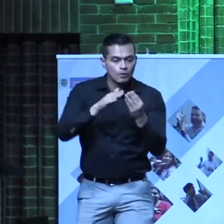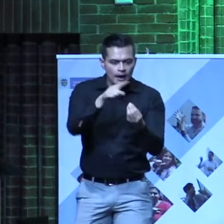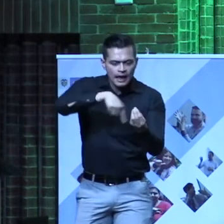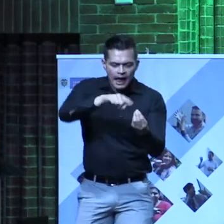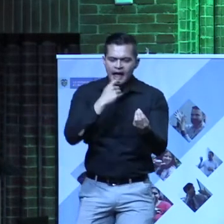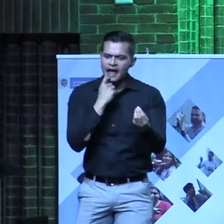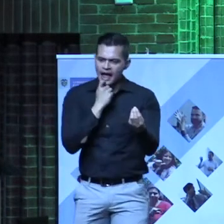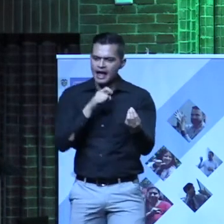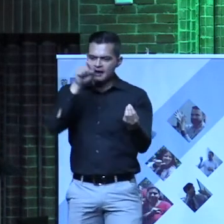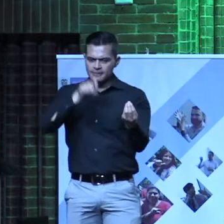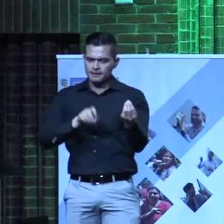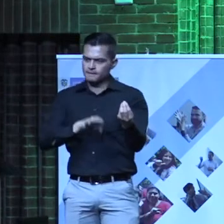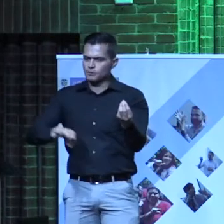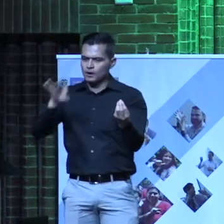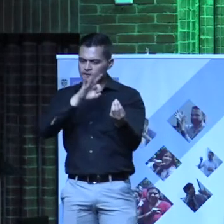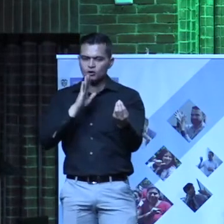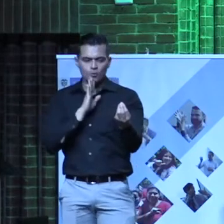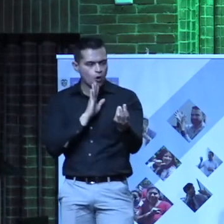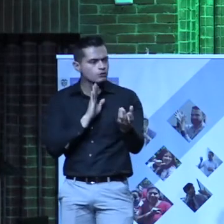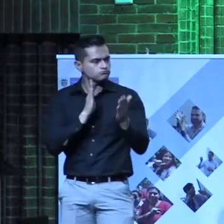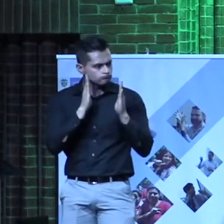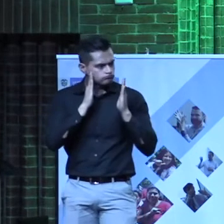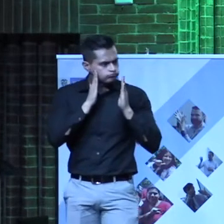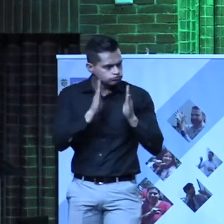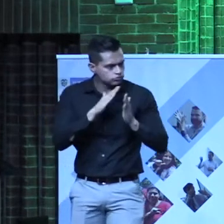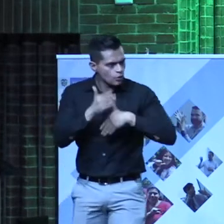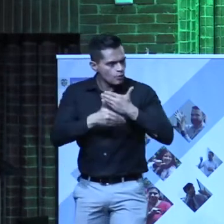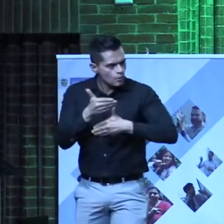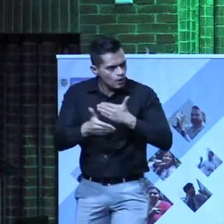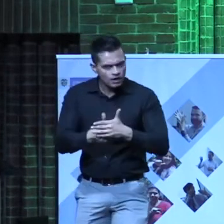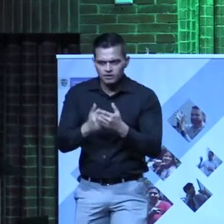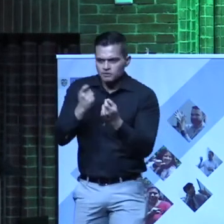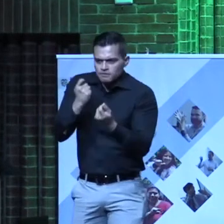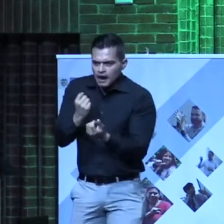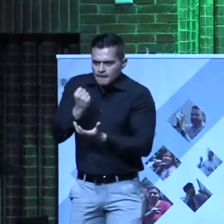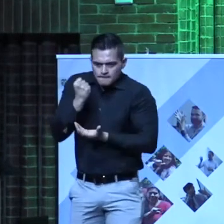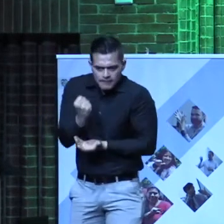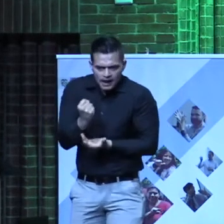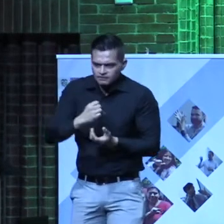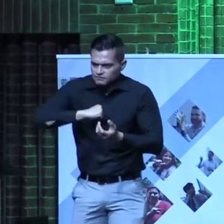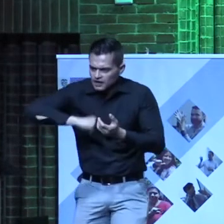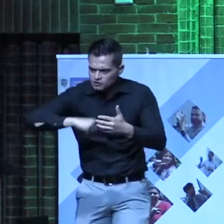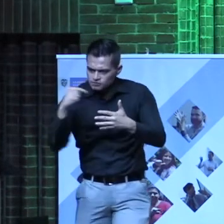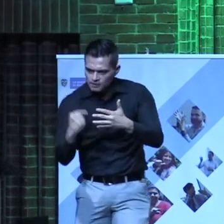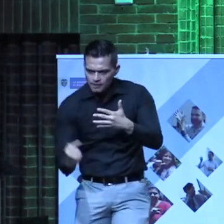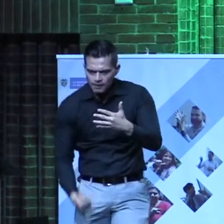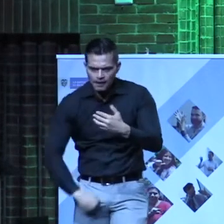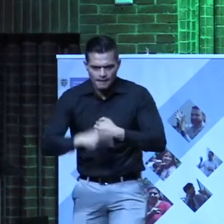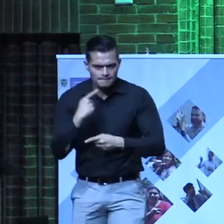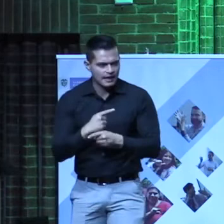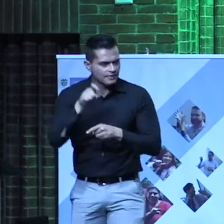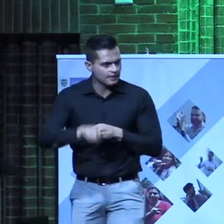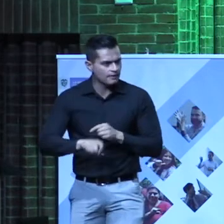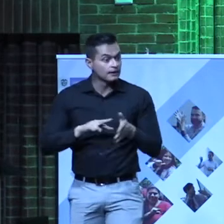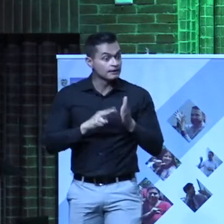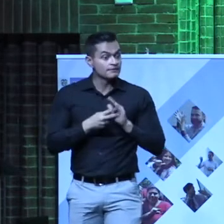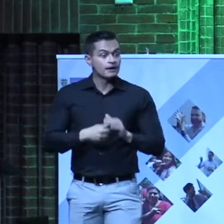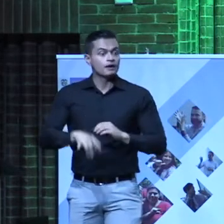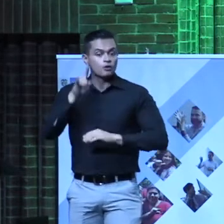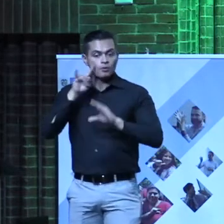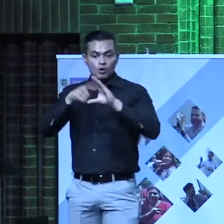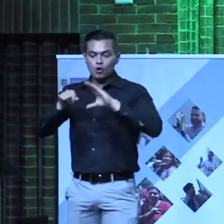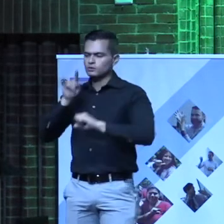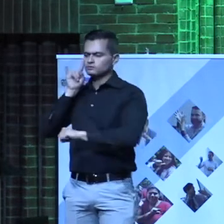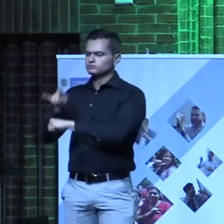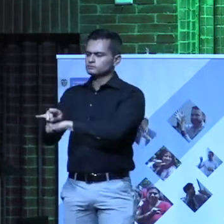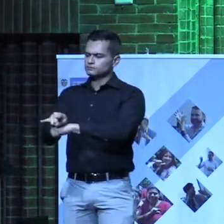se debe dialogar y se deben garantizar integralmente todos los derechos. En particular, pues obviamente los